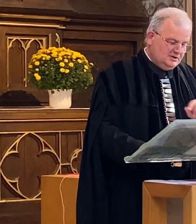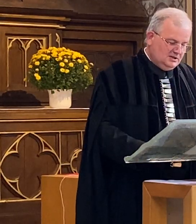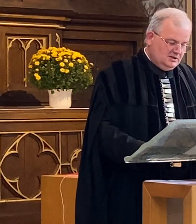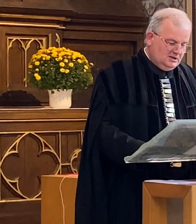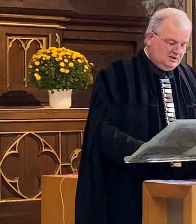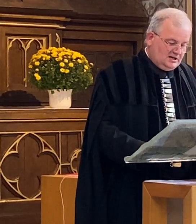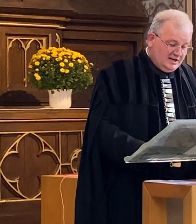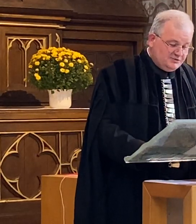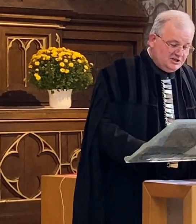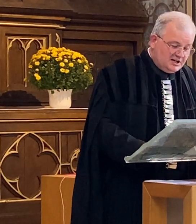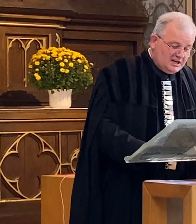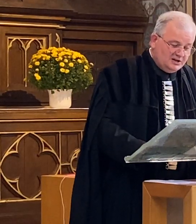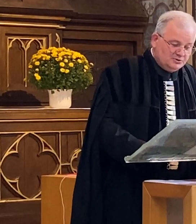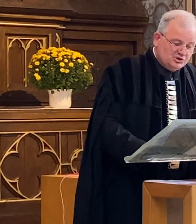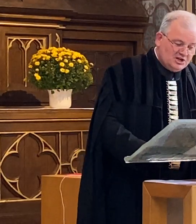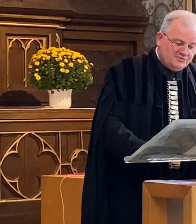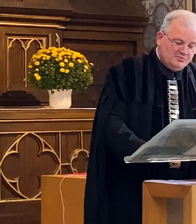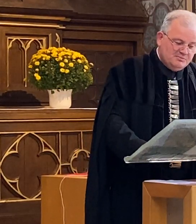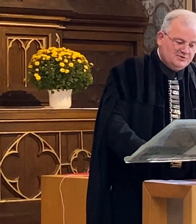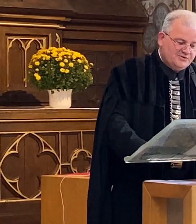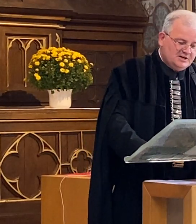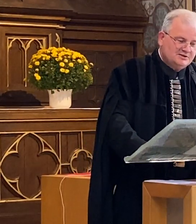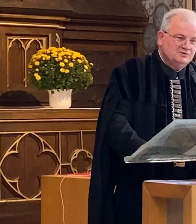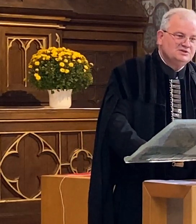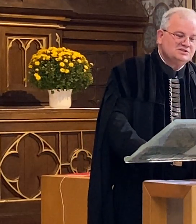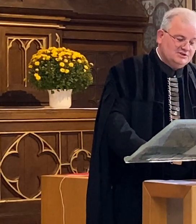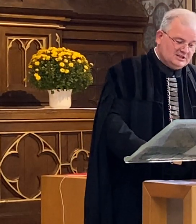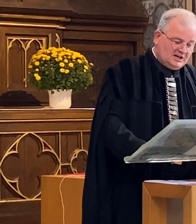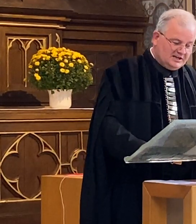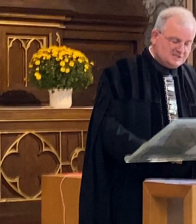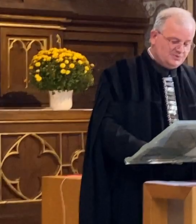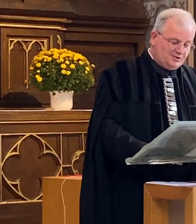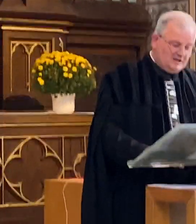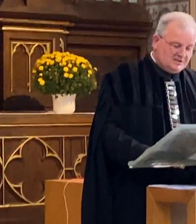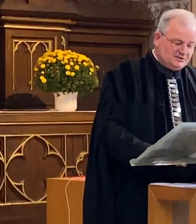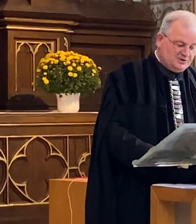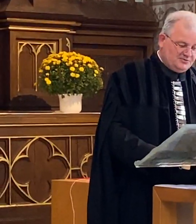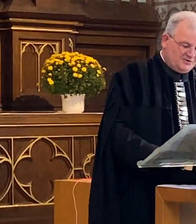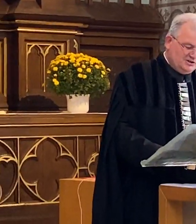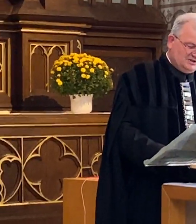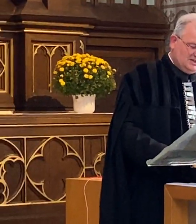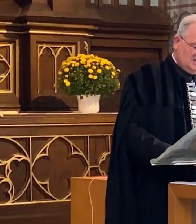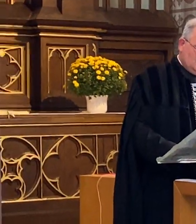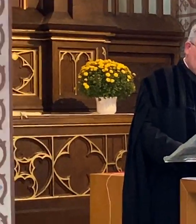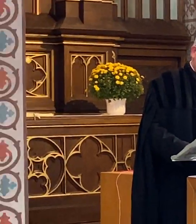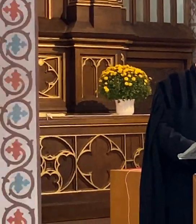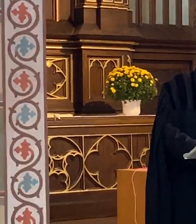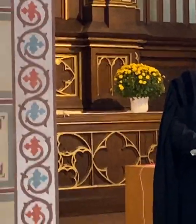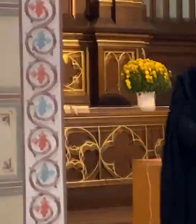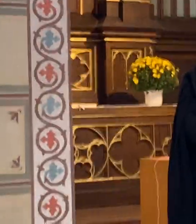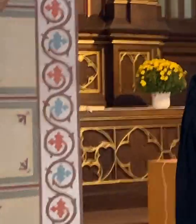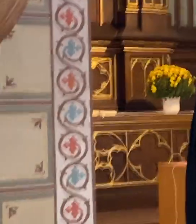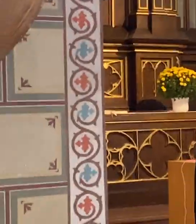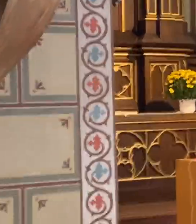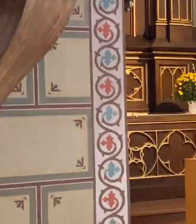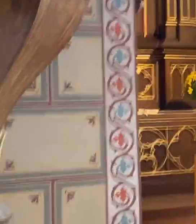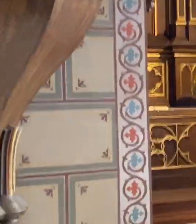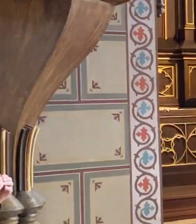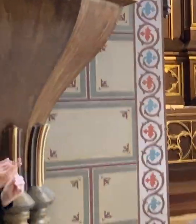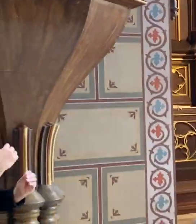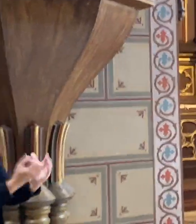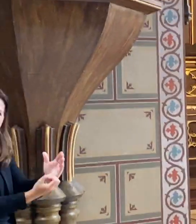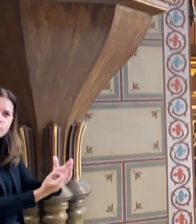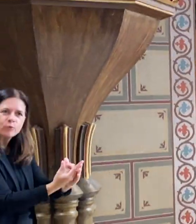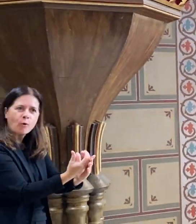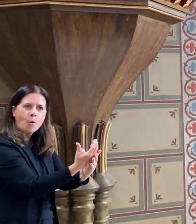ist. Gleich wie der Regen und Schnee vom Himmel fällt und nicht wieder dahin zurückkehrt, sondern feuchtet die Erde und macht sie fruchtbar und